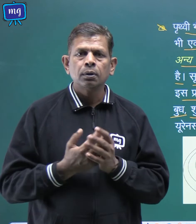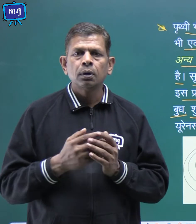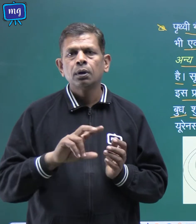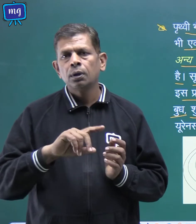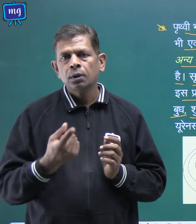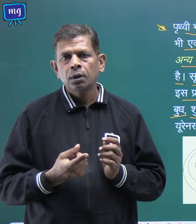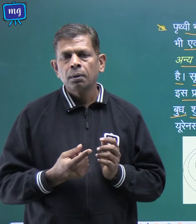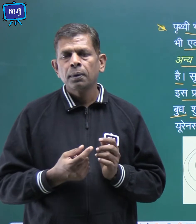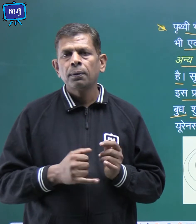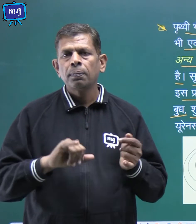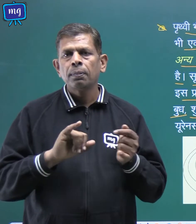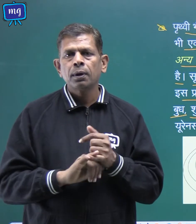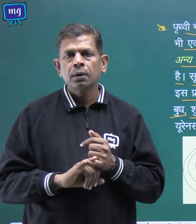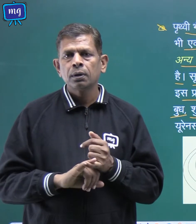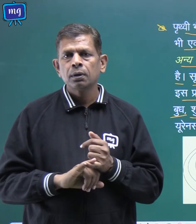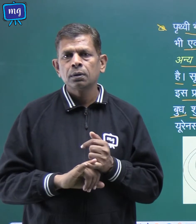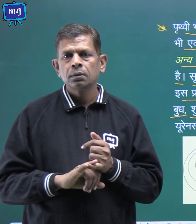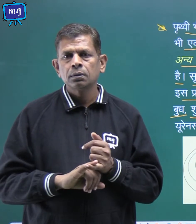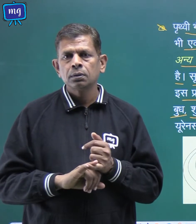इसके बाद शनि,